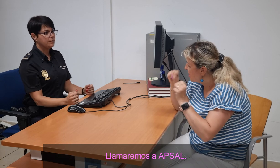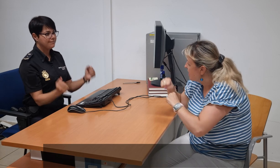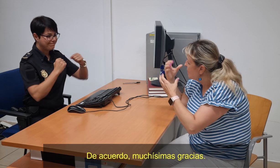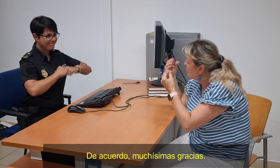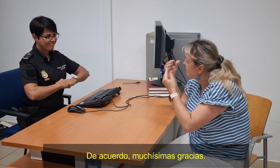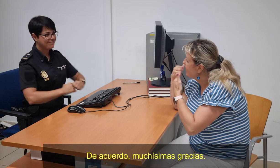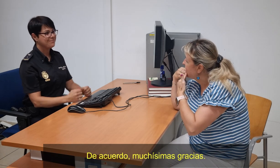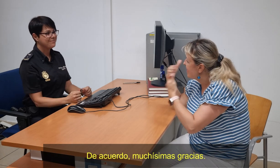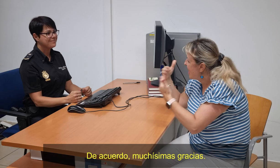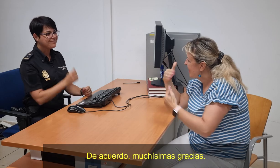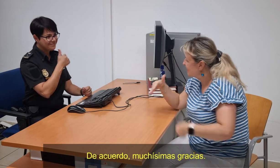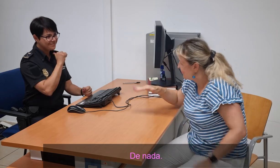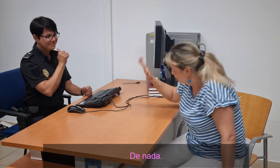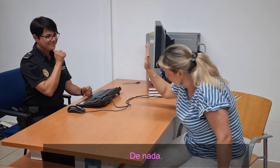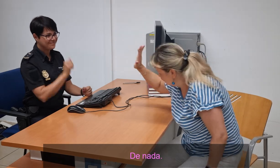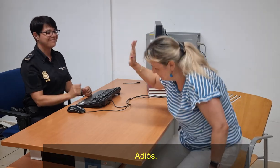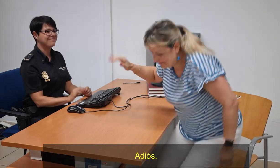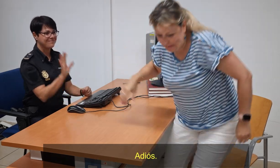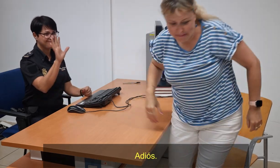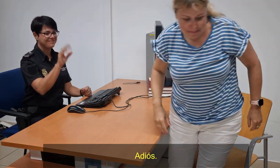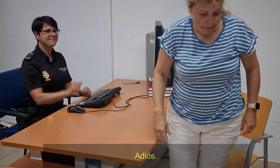De acuerdo, muchísimas gracias. nada. Adiós.